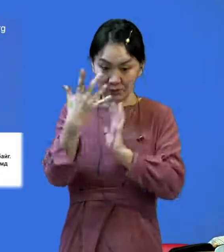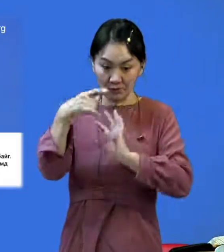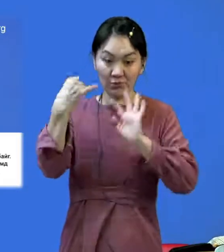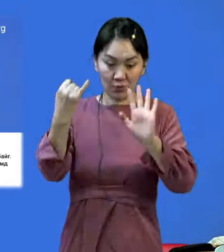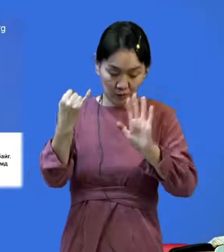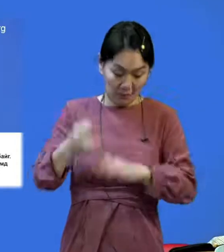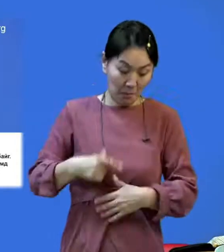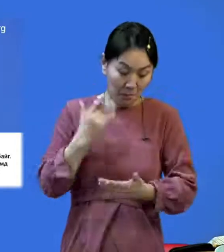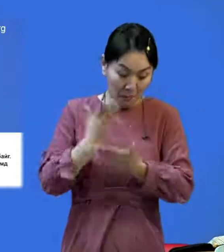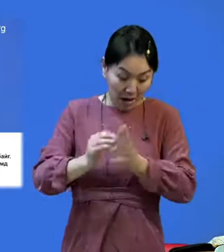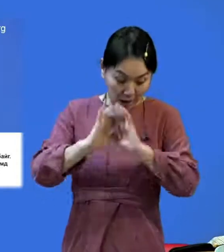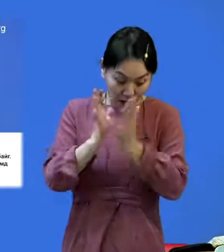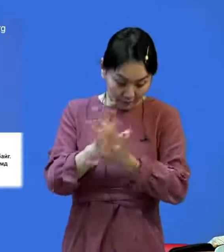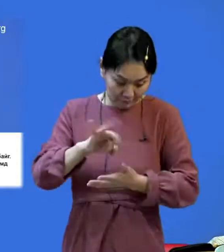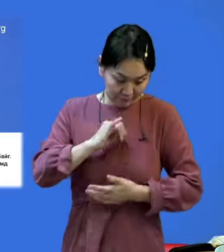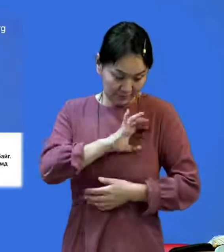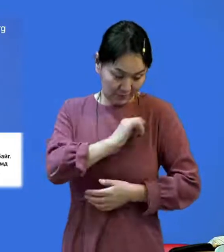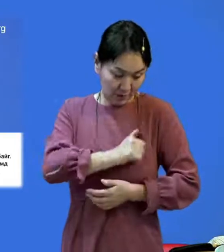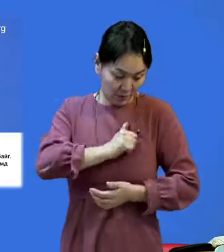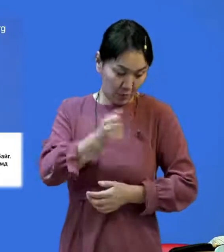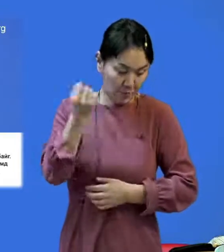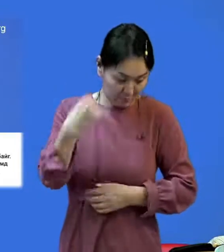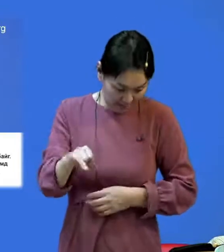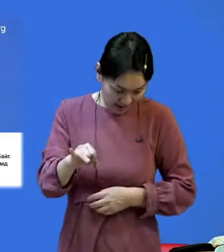чамайг хаяхгүй гэж айлцсан.